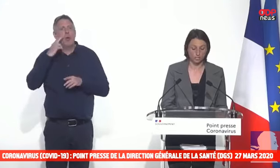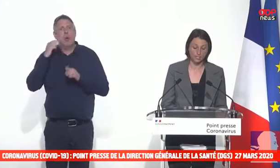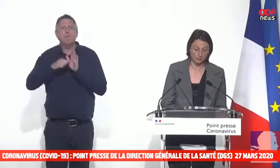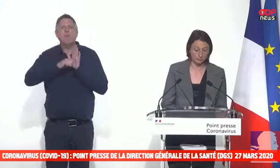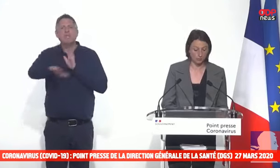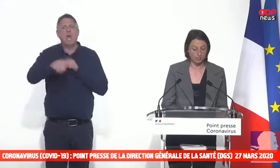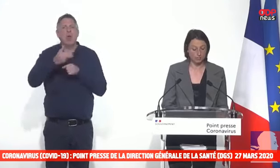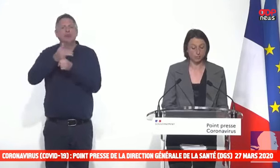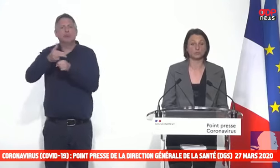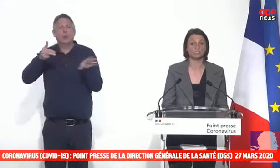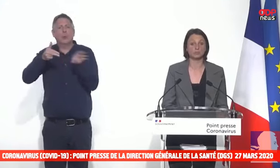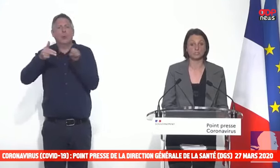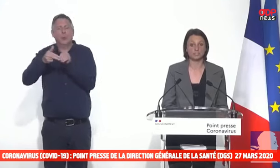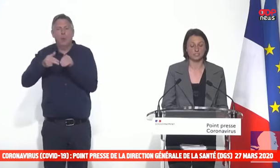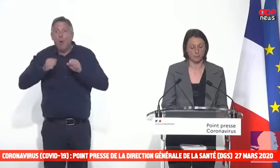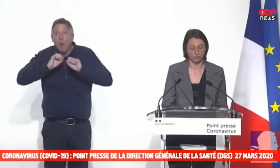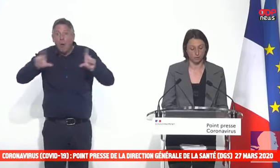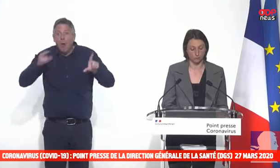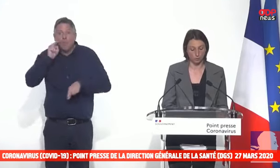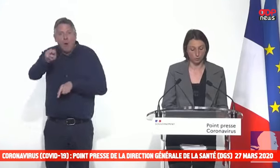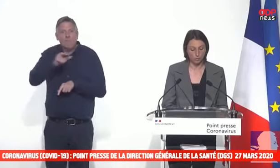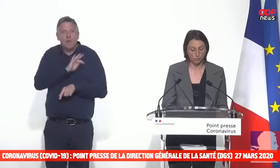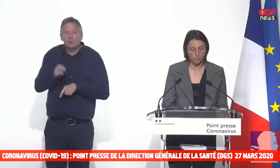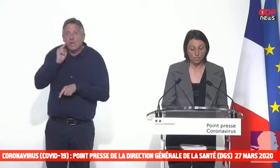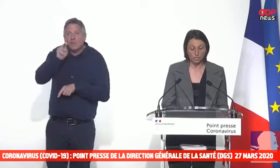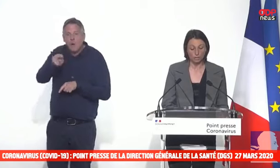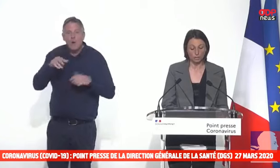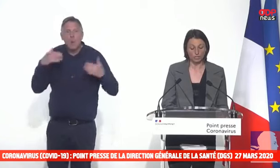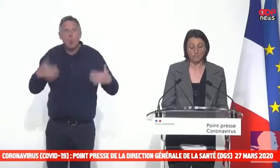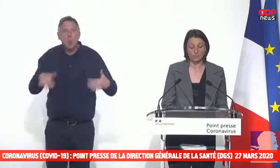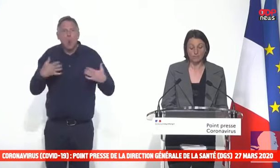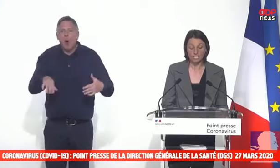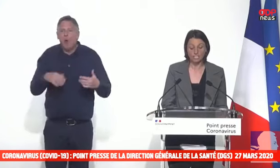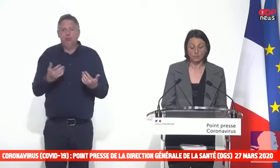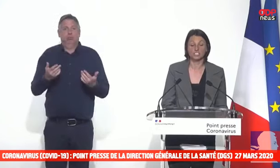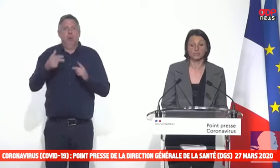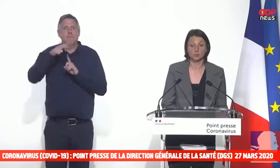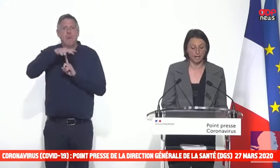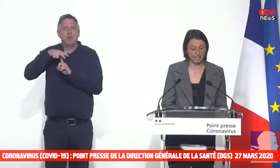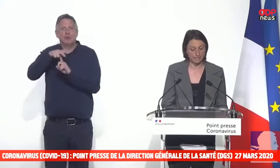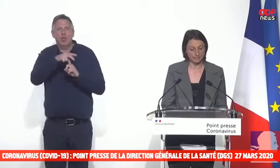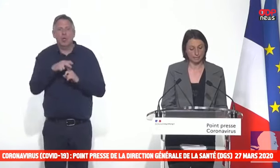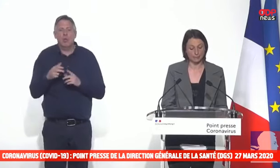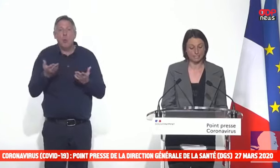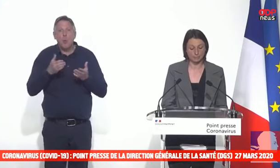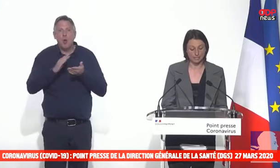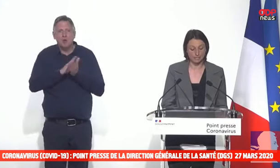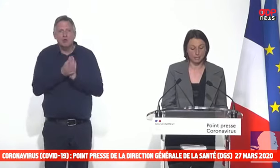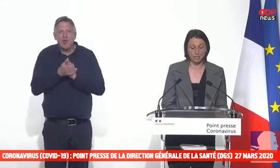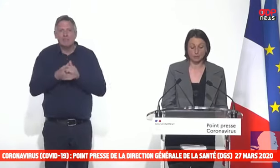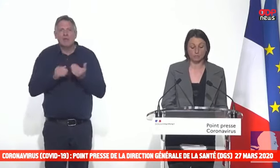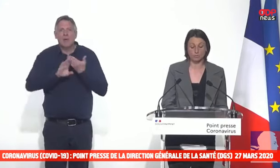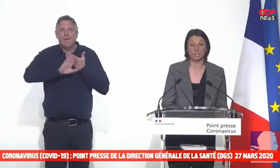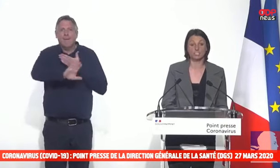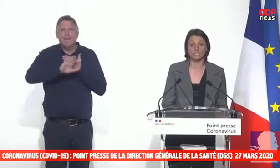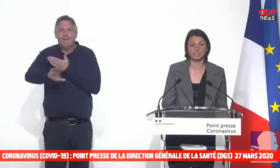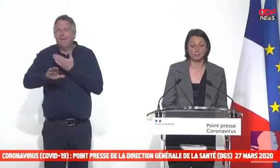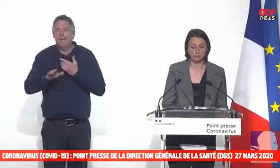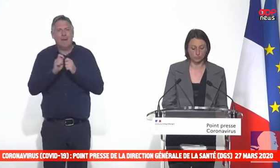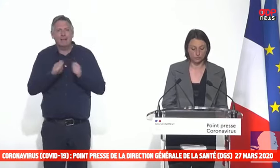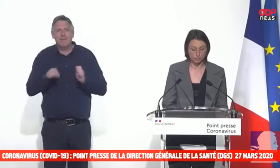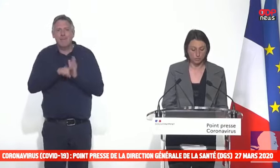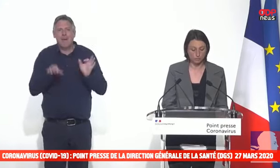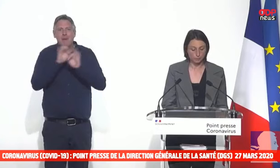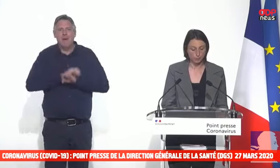le relais et les Français l'ont aussi constaté par eux-mêmes. Il y a eu des marchés où les gestes barrières n'étaient pas respectés parce que les marchés n'étaient